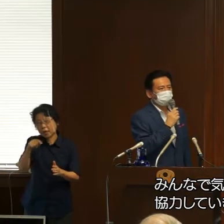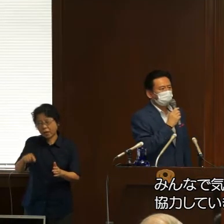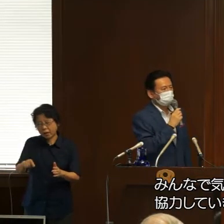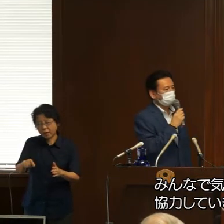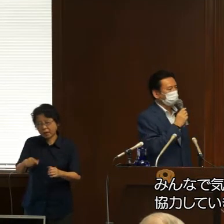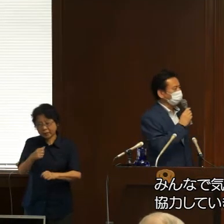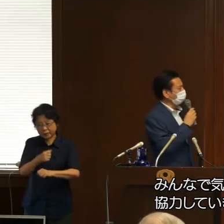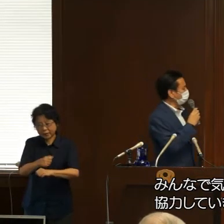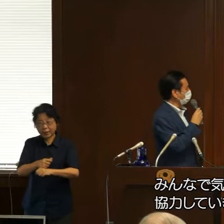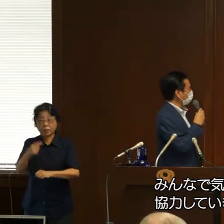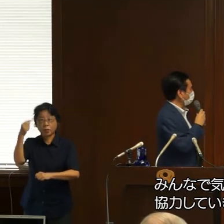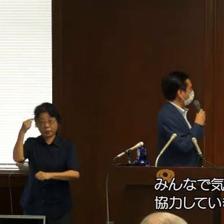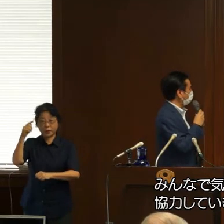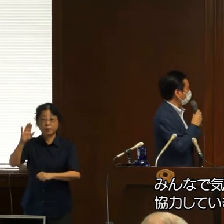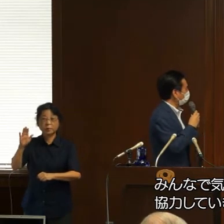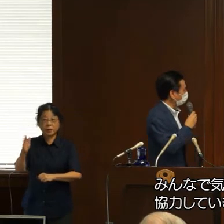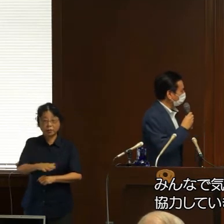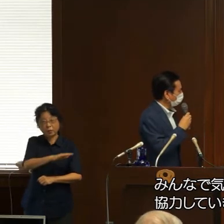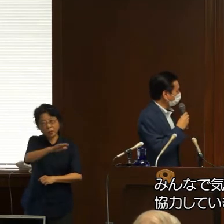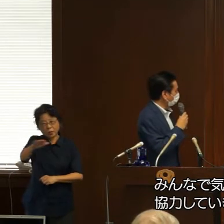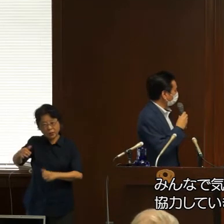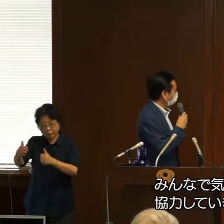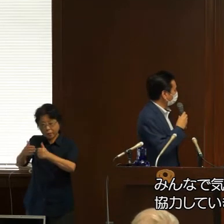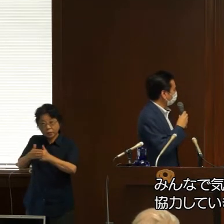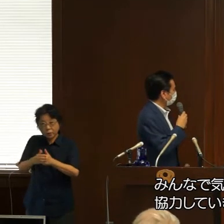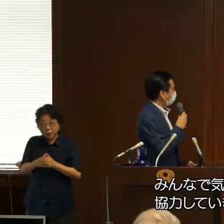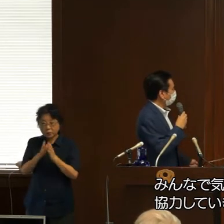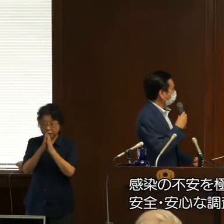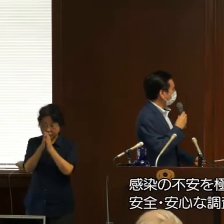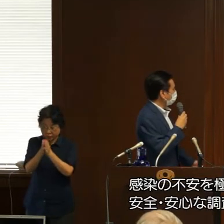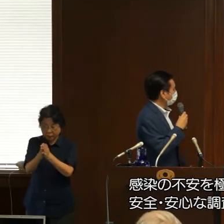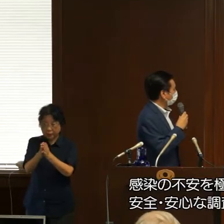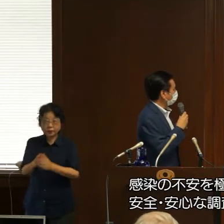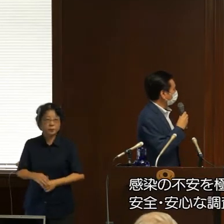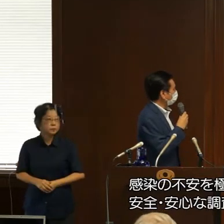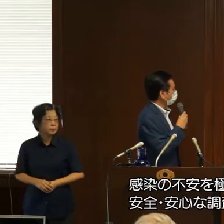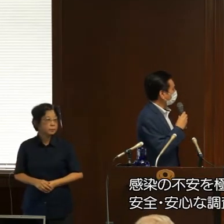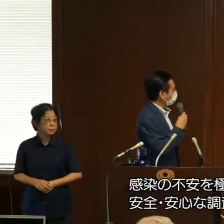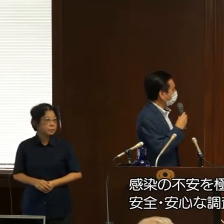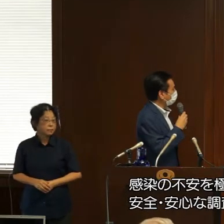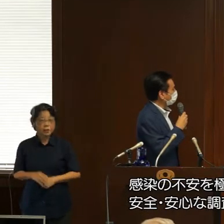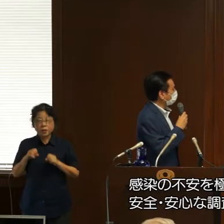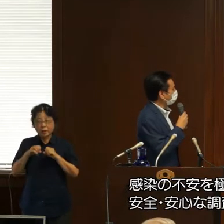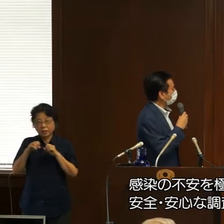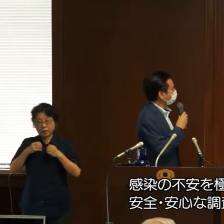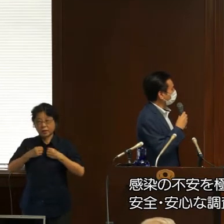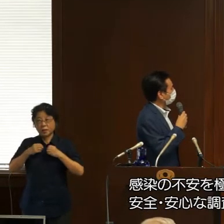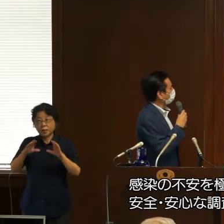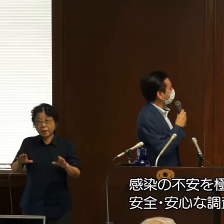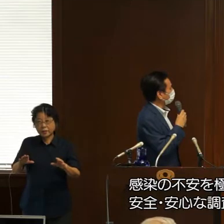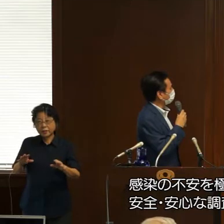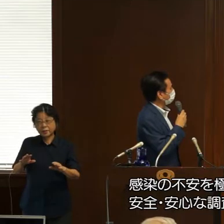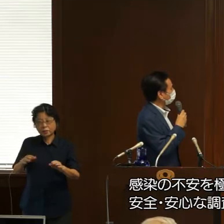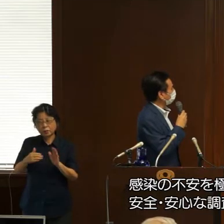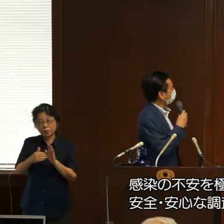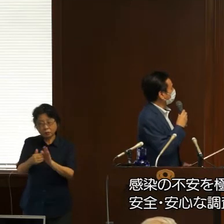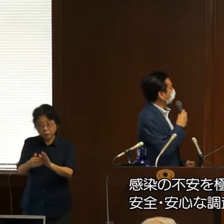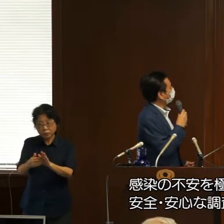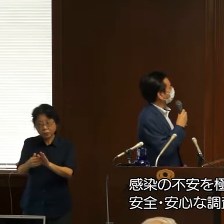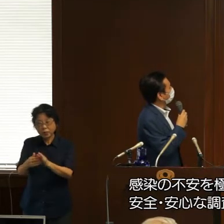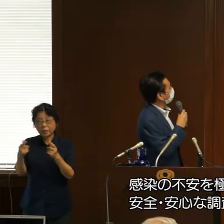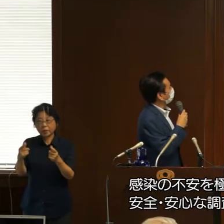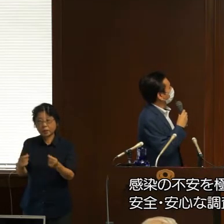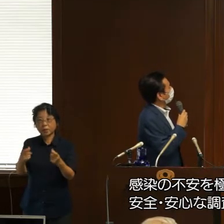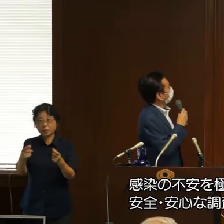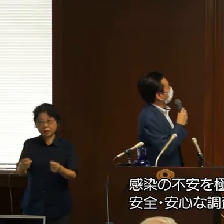んなで気持ちを一つにして協力していきたいと思います。感染の不安を極力減らして安全安心な調査を行わせてください。は